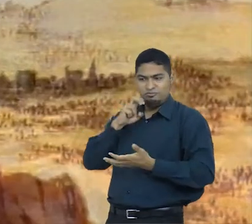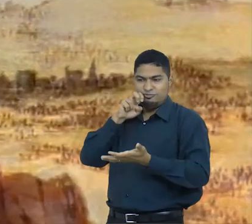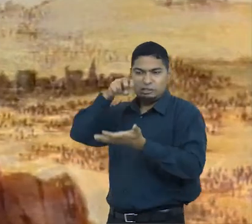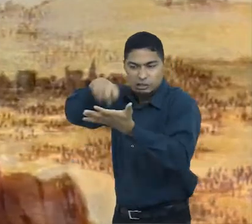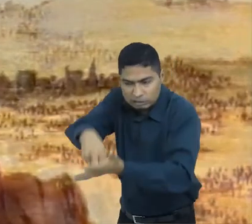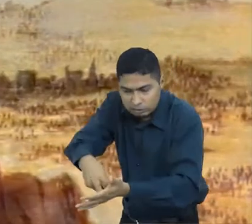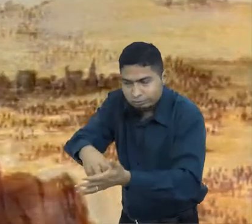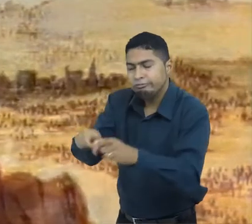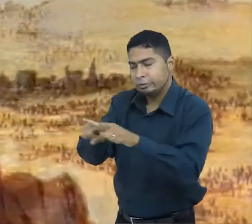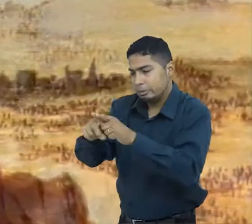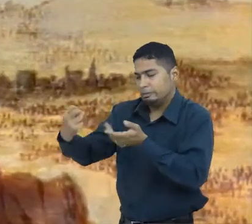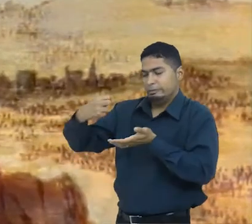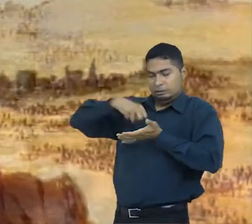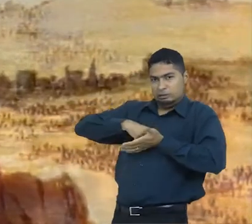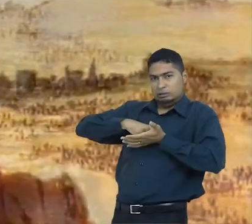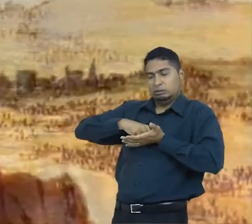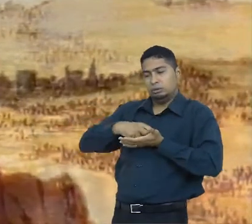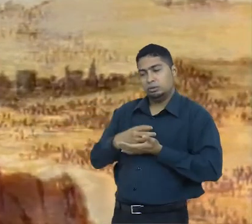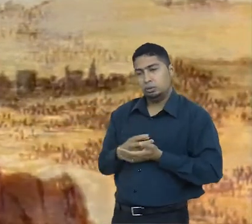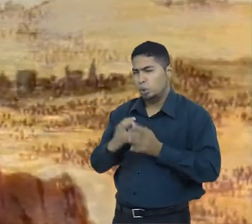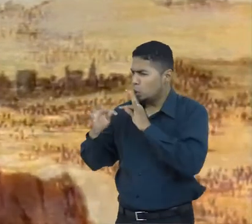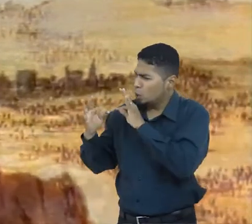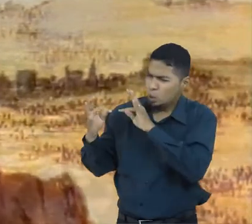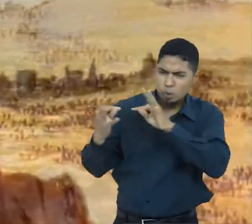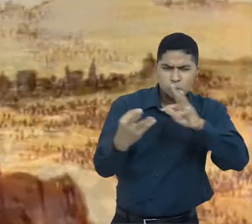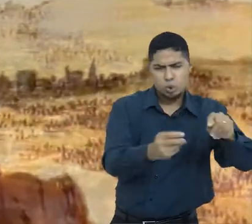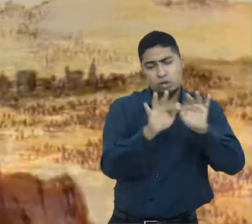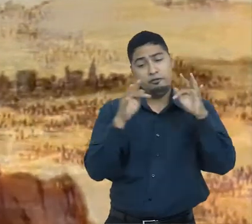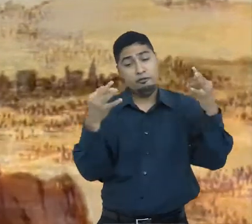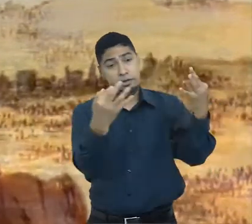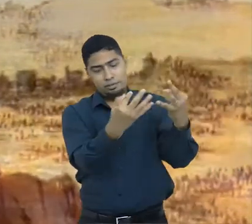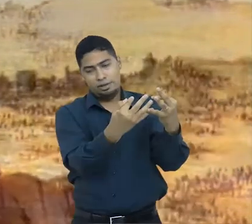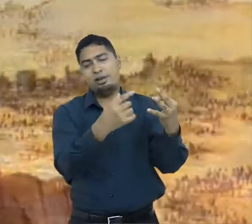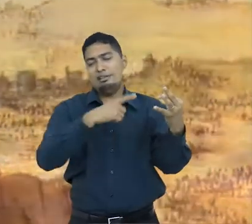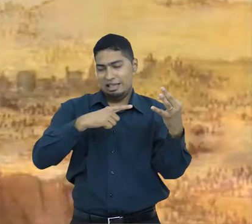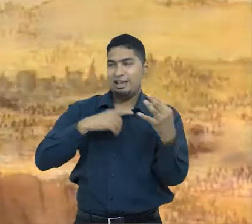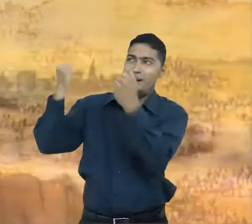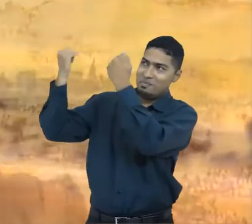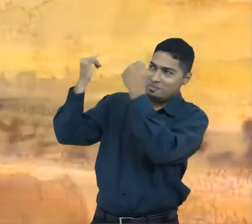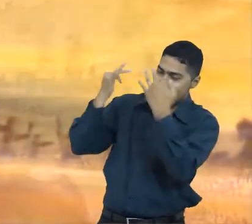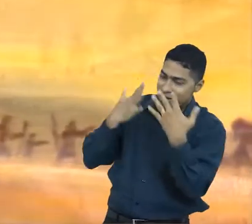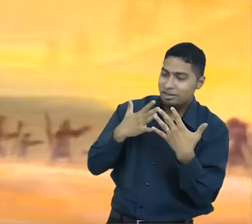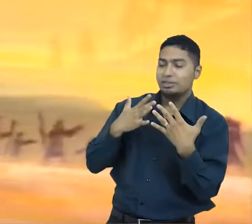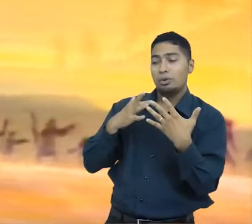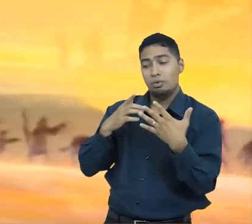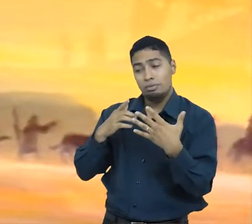amaldiçoado. Todas as famílias da terra serão abençoadas por meio de você. Então